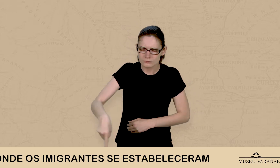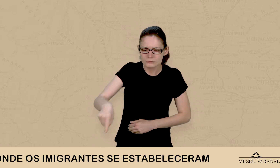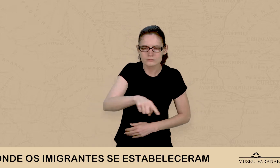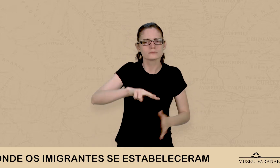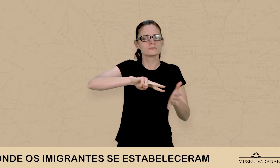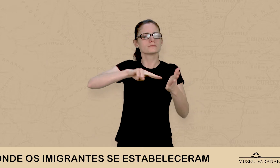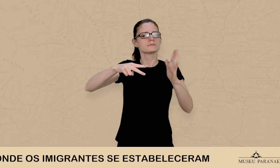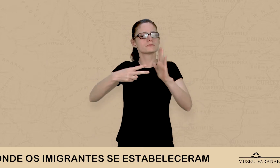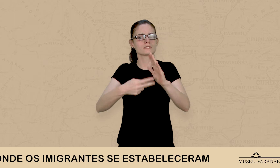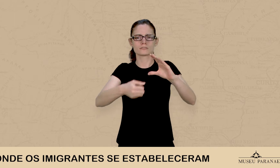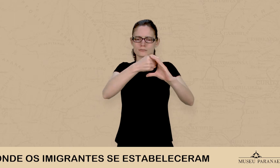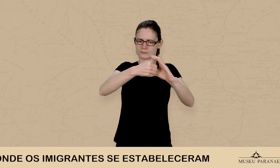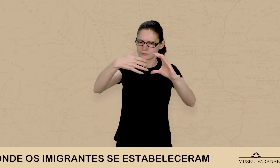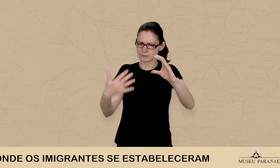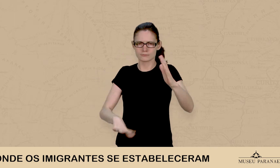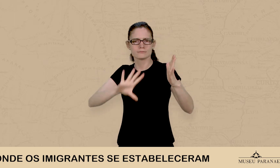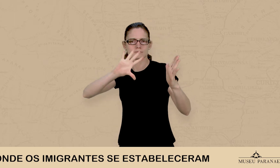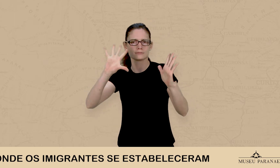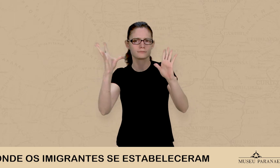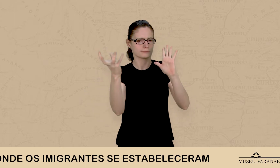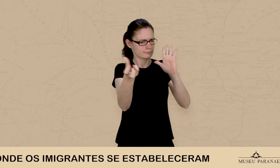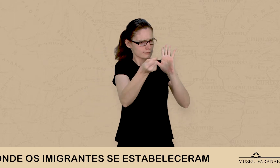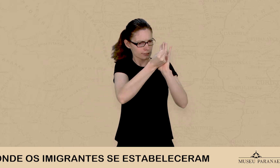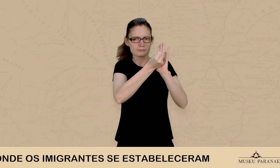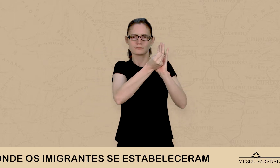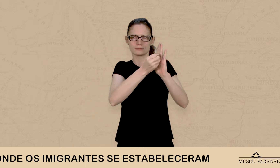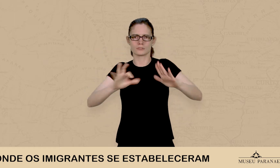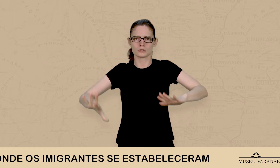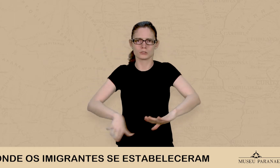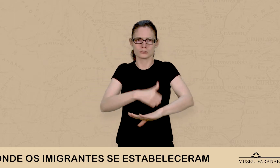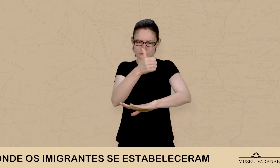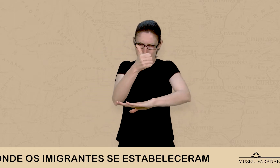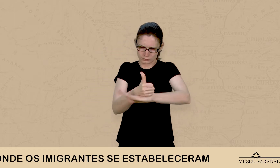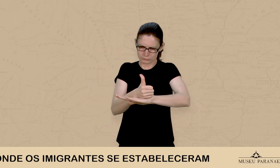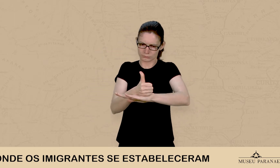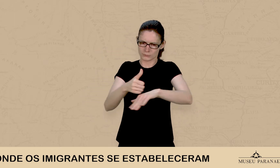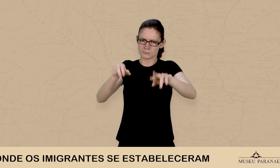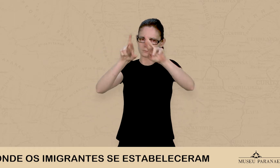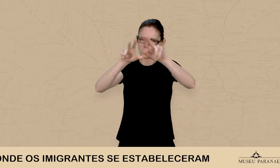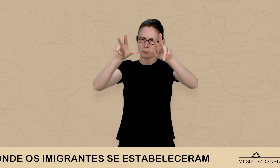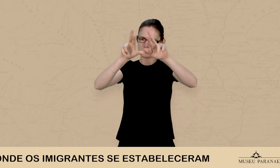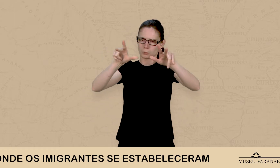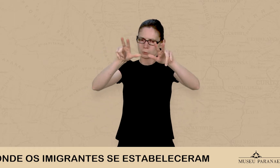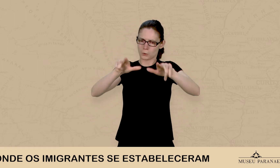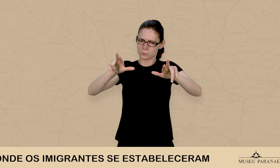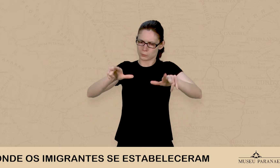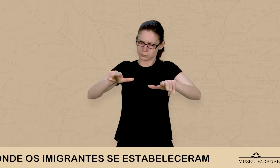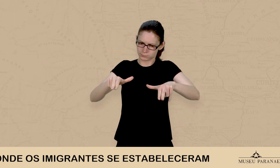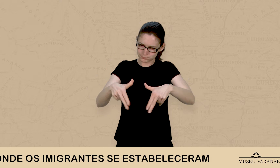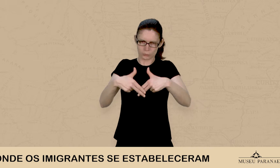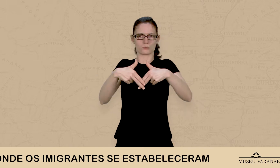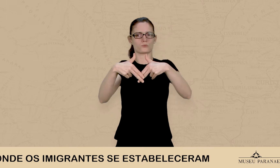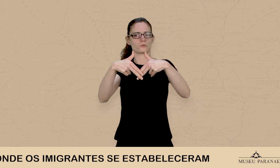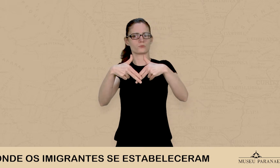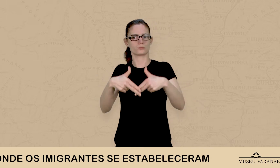característica marcante dessas colônias foi a sua constituição multiétnica, ou